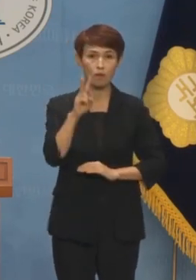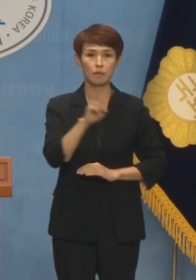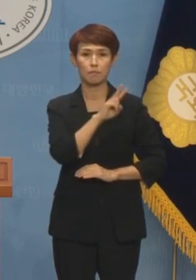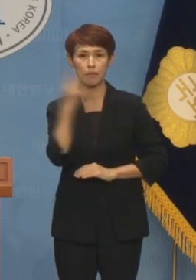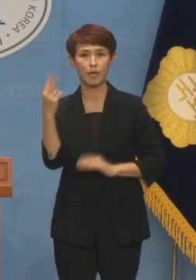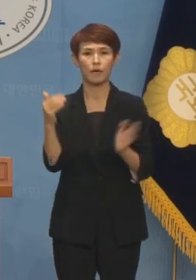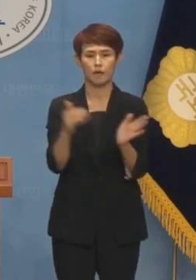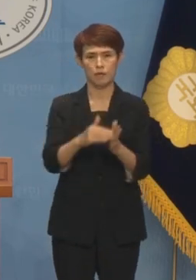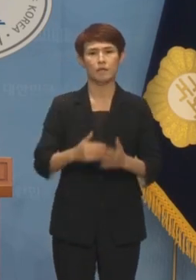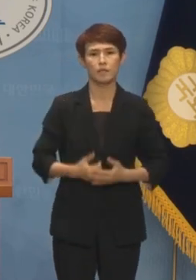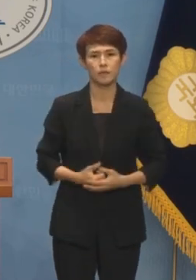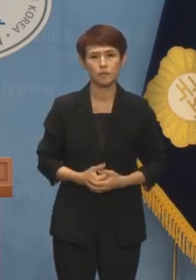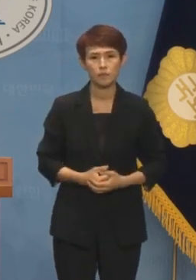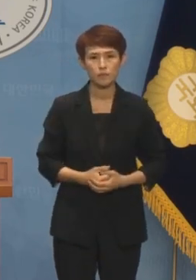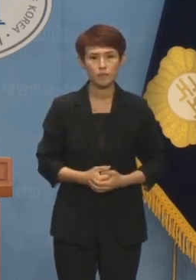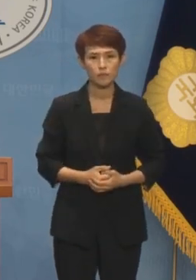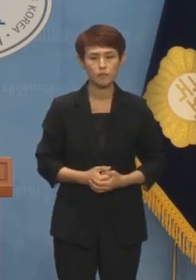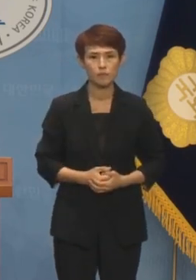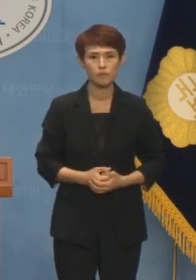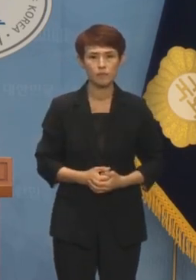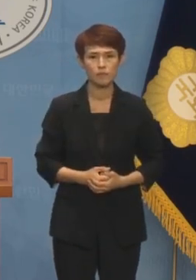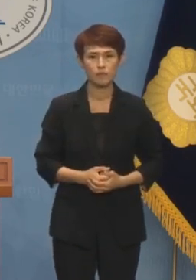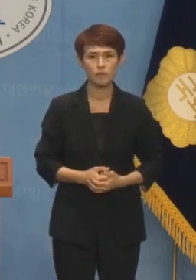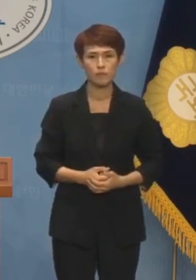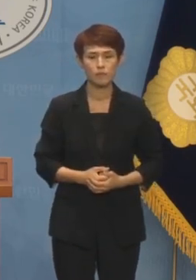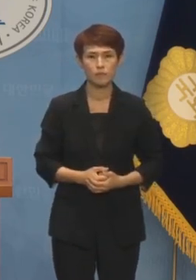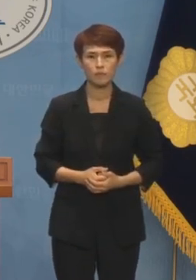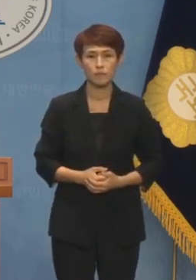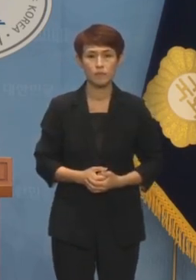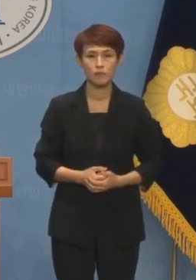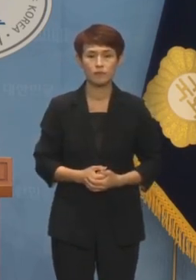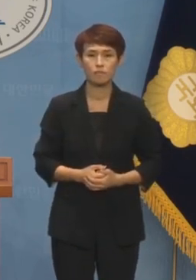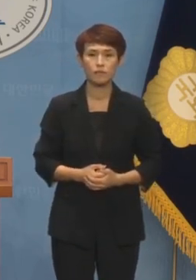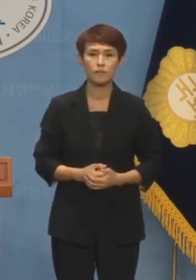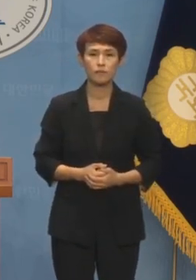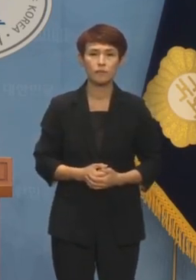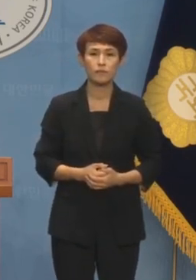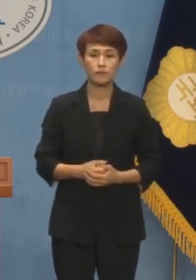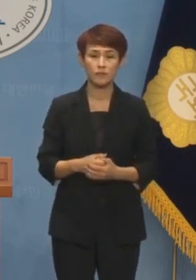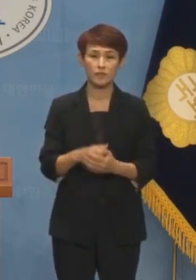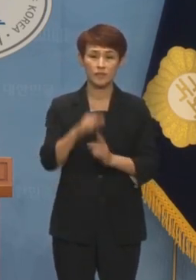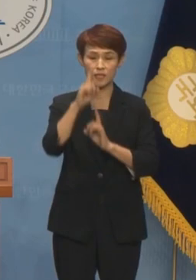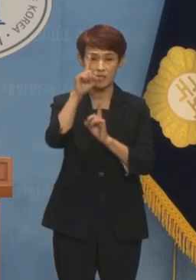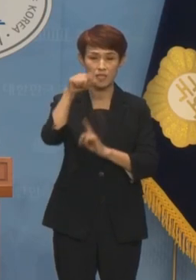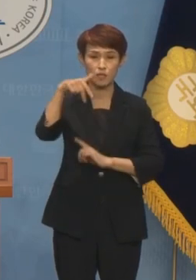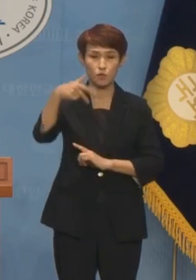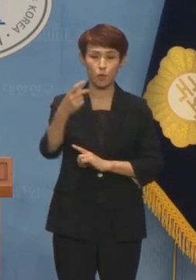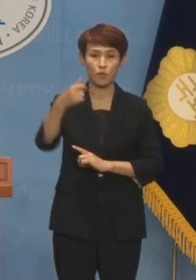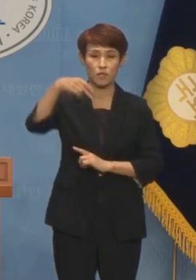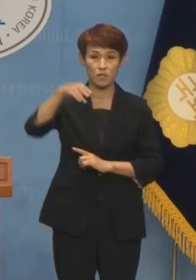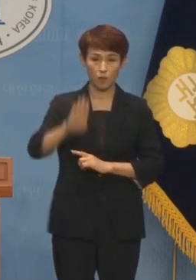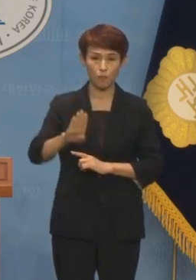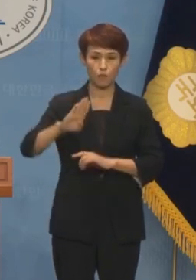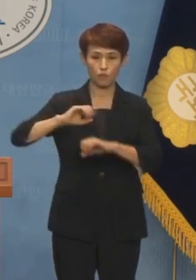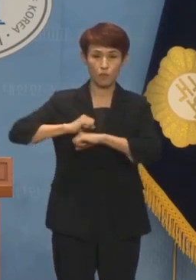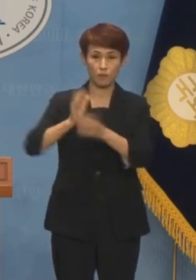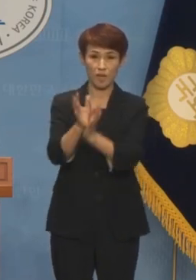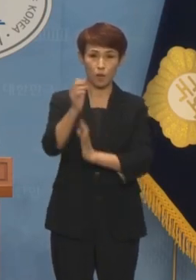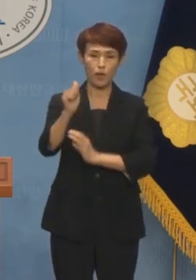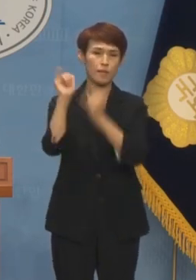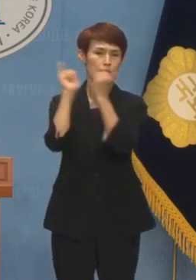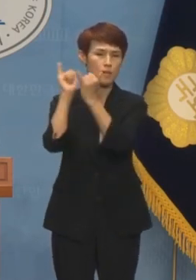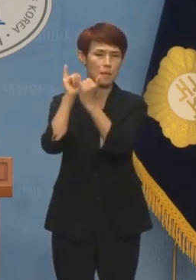입장을 정반대로 바꾼 바 있습니다. 그 과정에 이종섭 당시 국방부 장관과